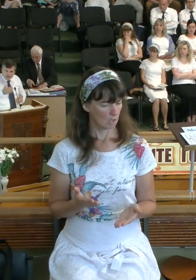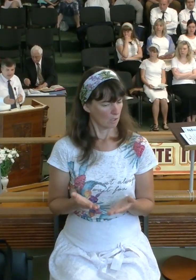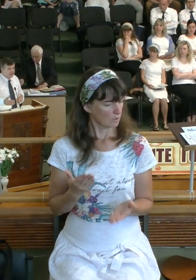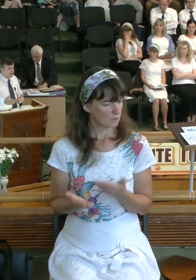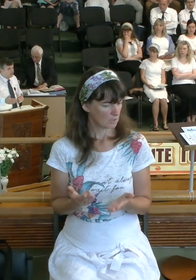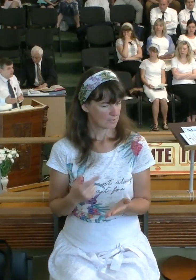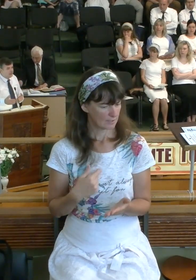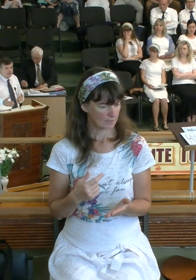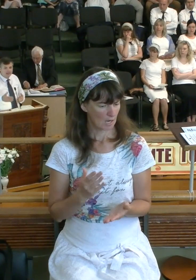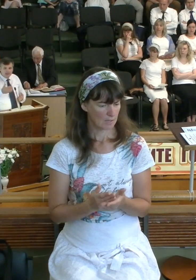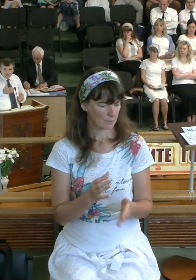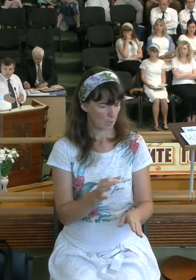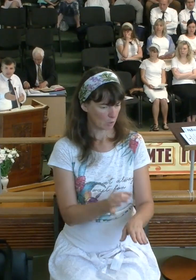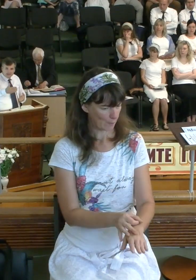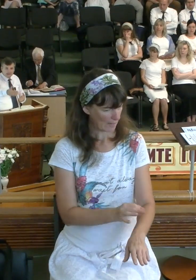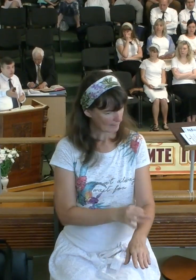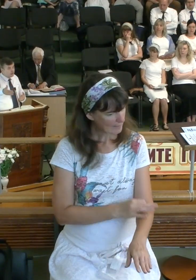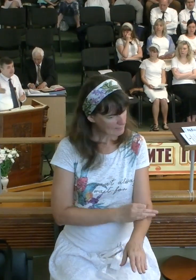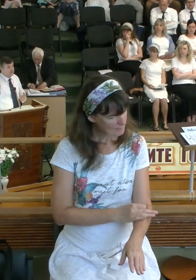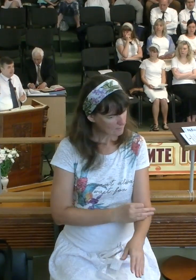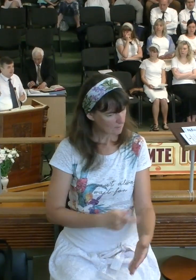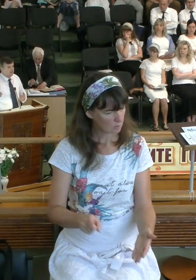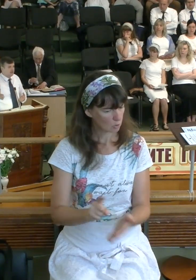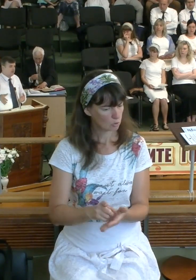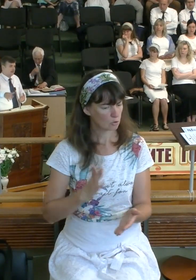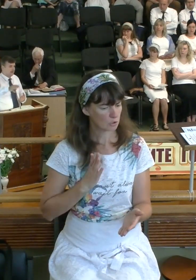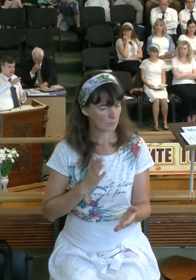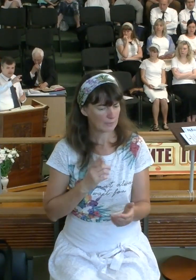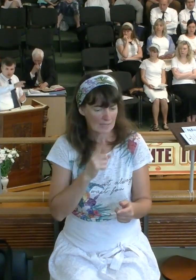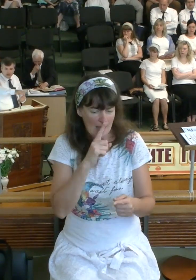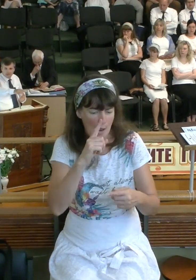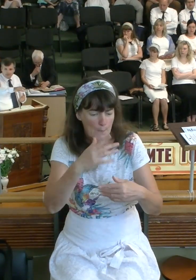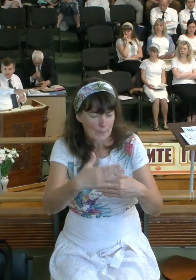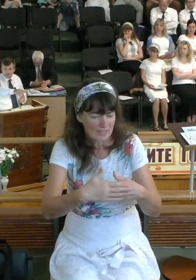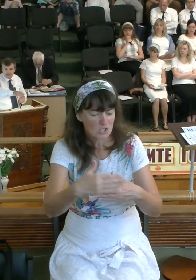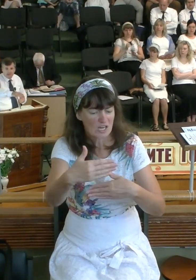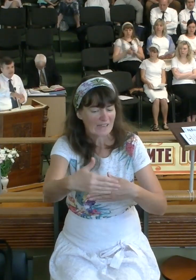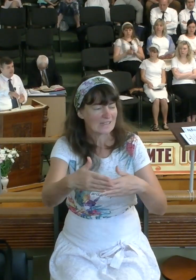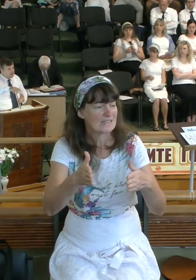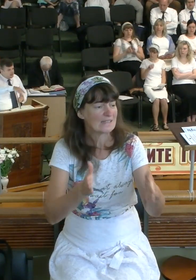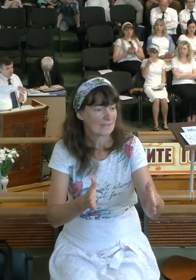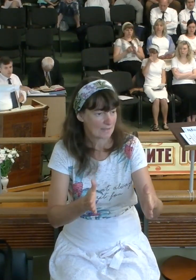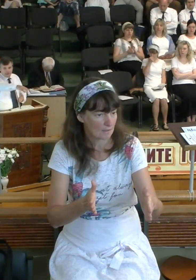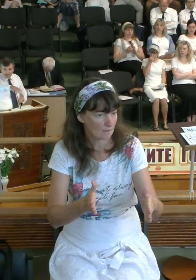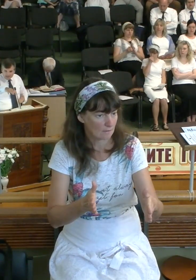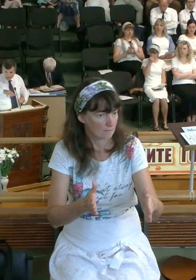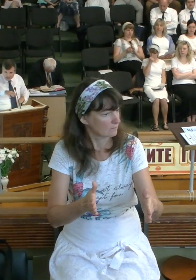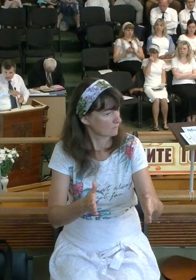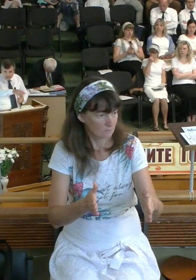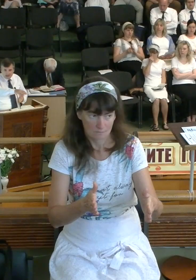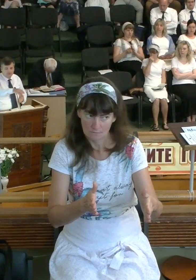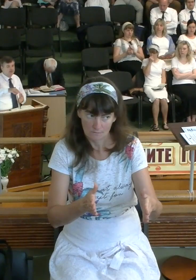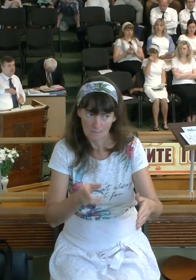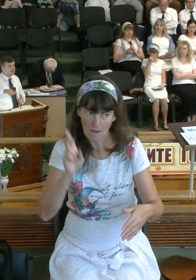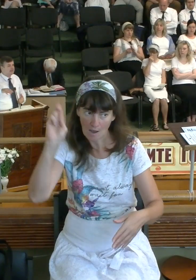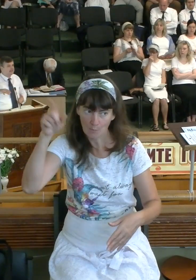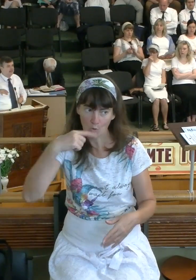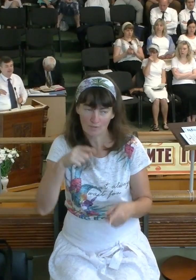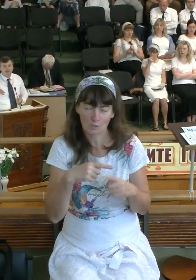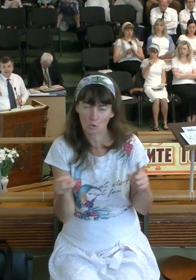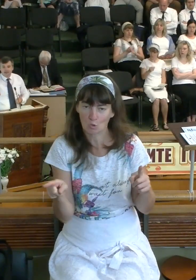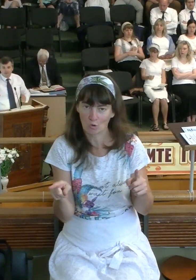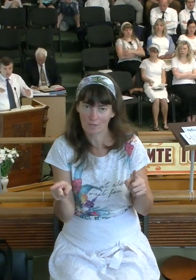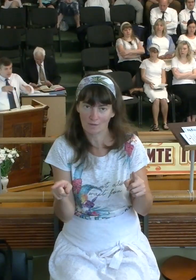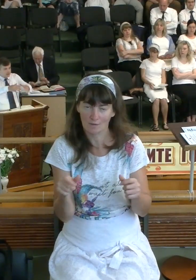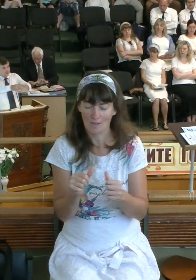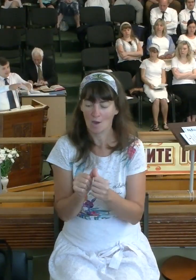должен выслать этих людей вот из трех станов. Первый стан это вот там, где была скиния, второй стан был левитов, и третий